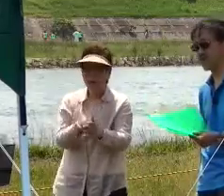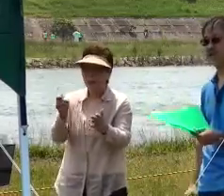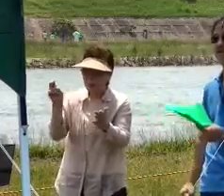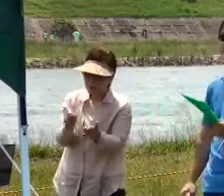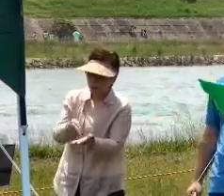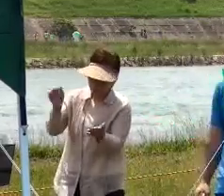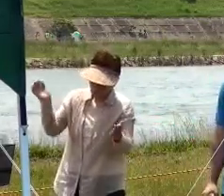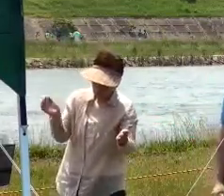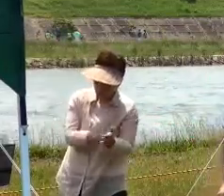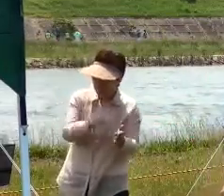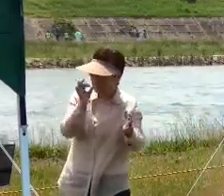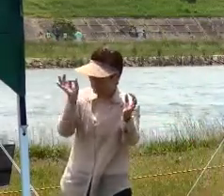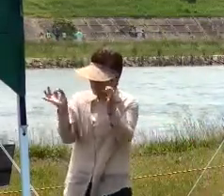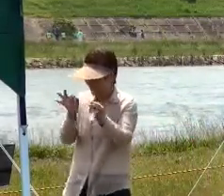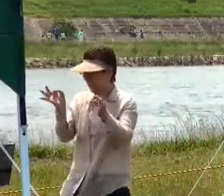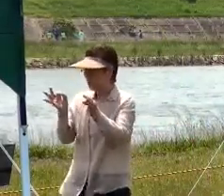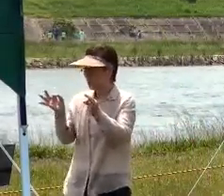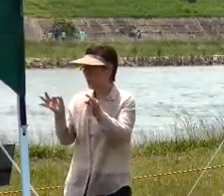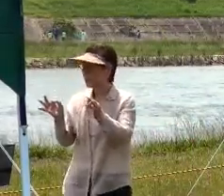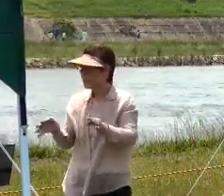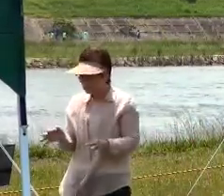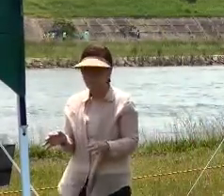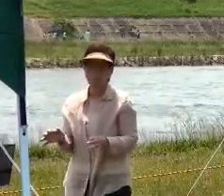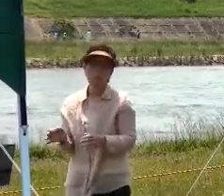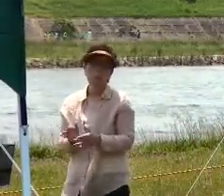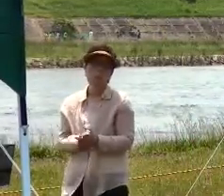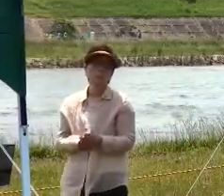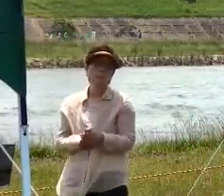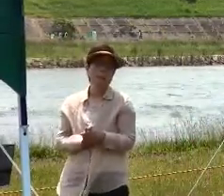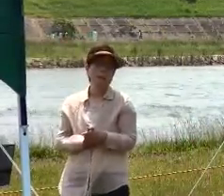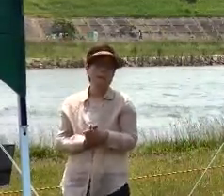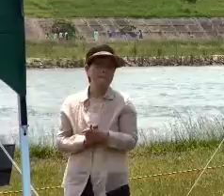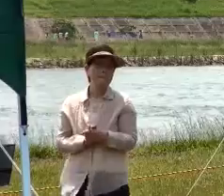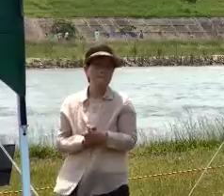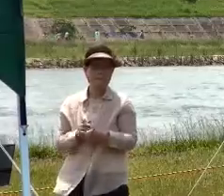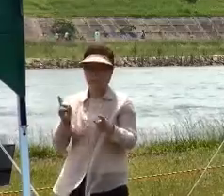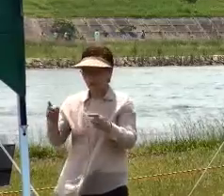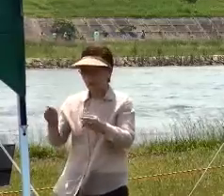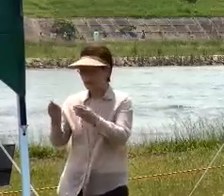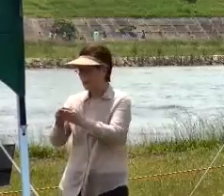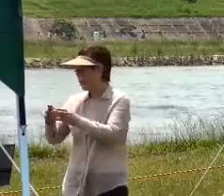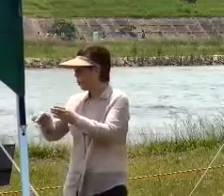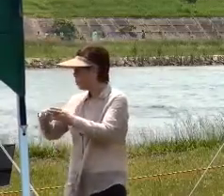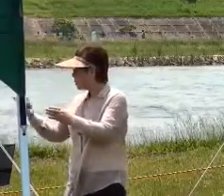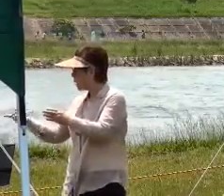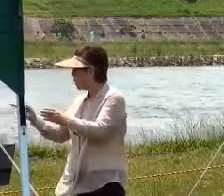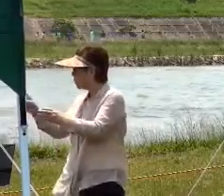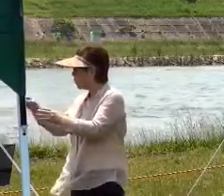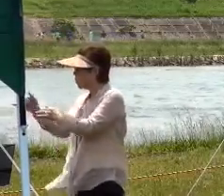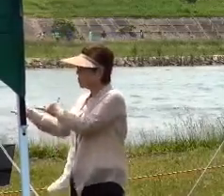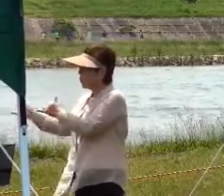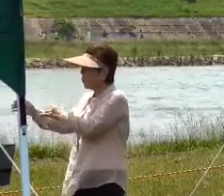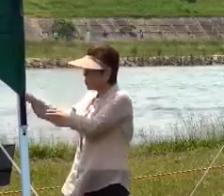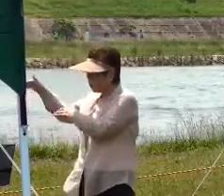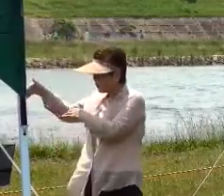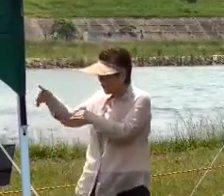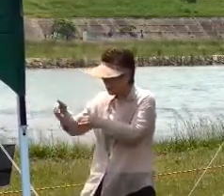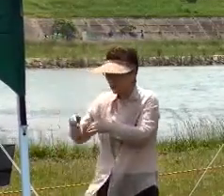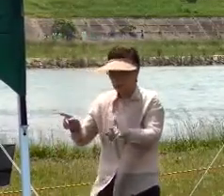探して、見つかったら何と書いてあるかというと、近所の人を呼んで一緒に喜ぶ